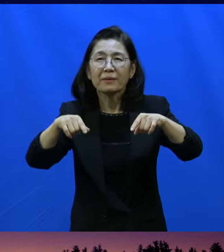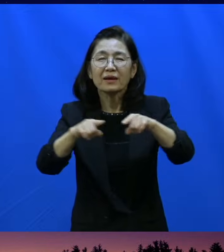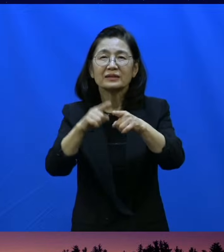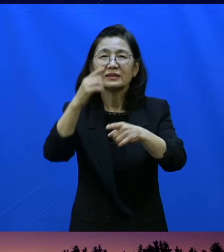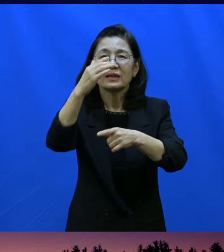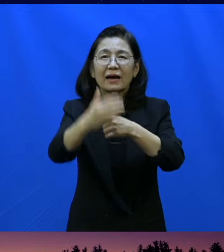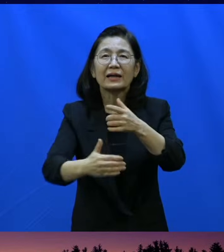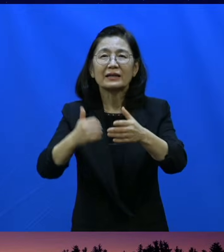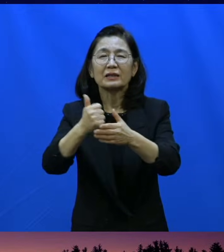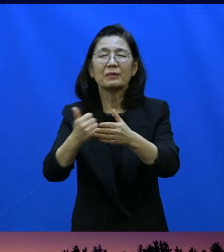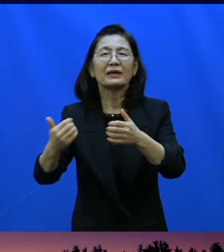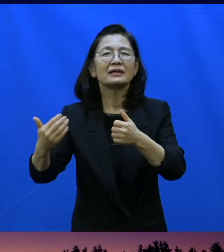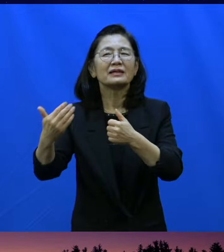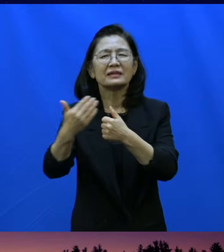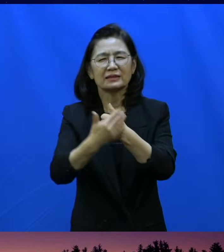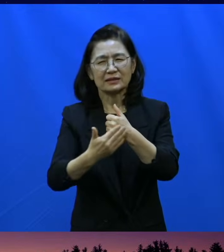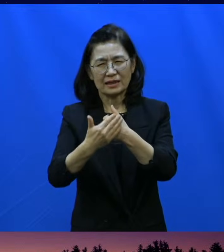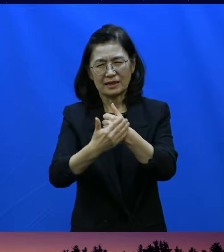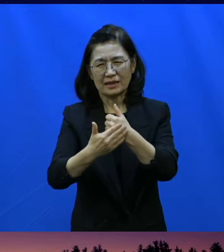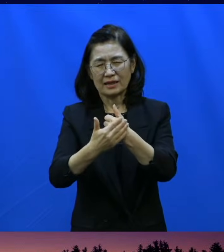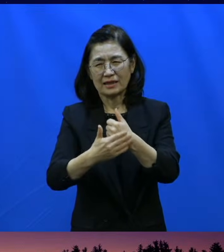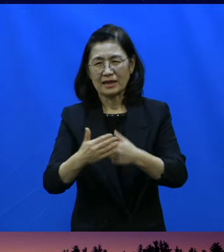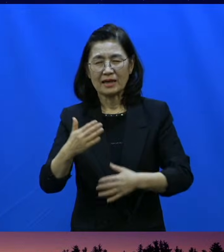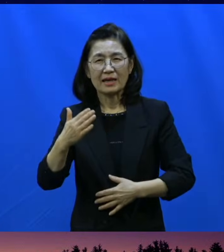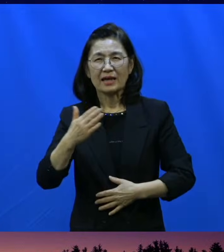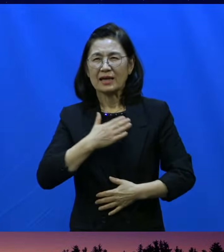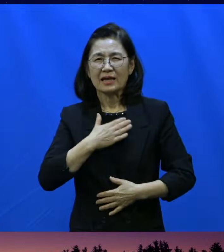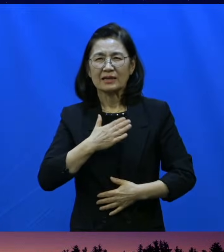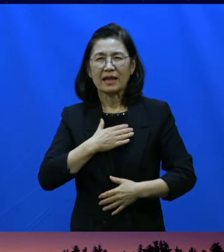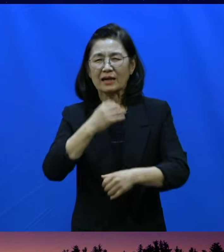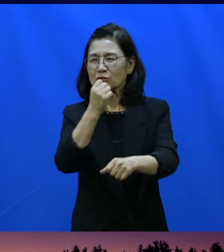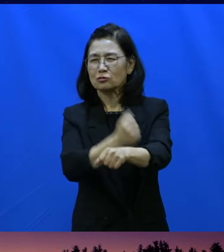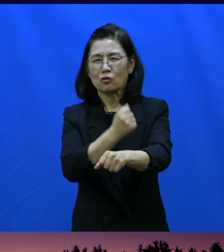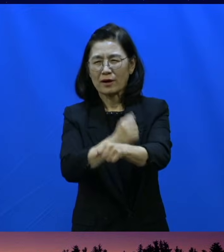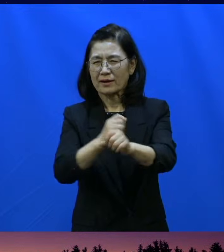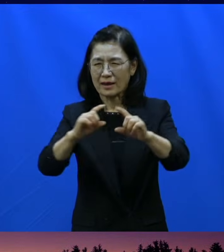은혜로라. 키워드입니다. 이 은혜로다.